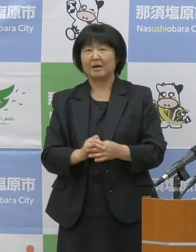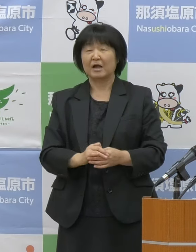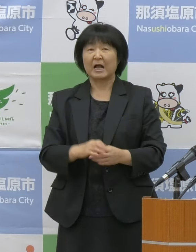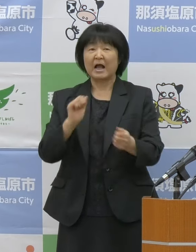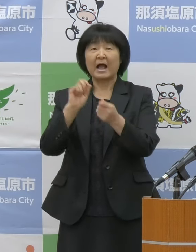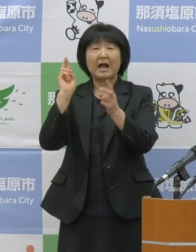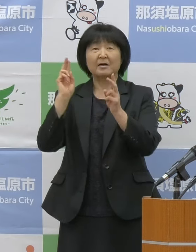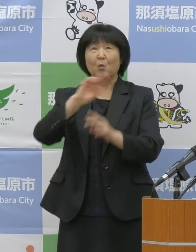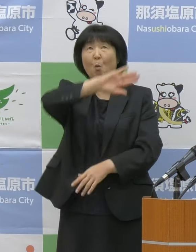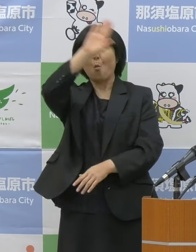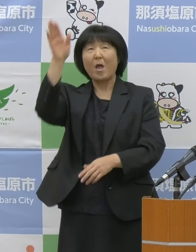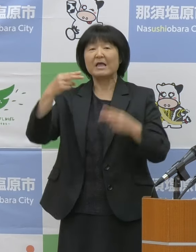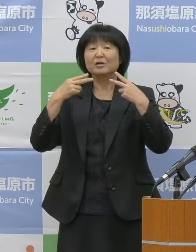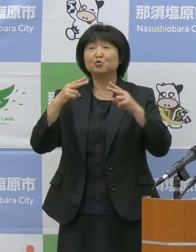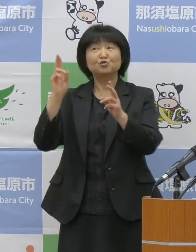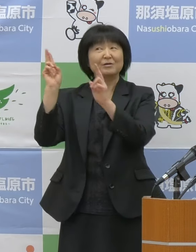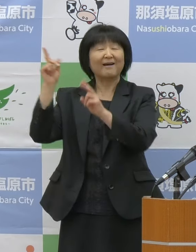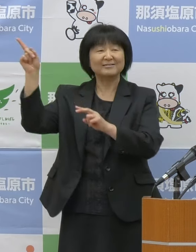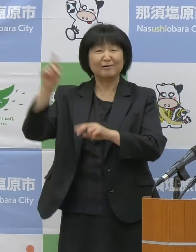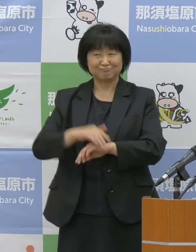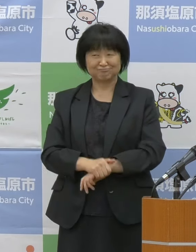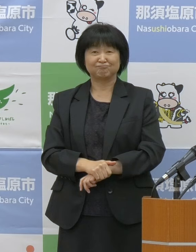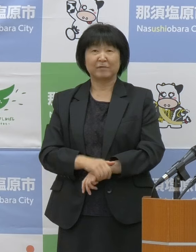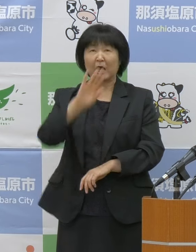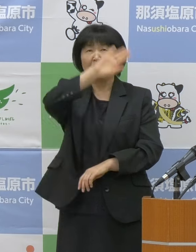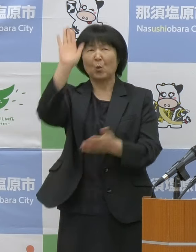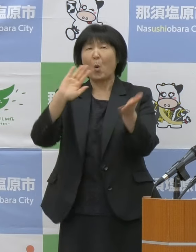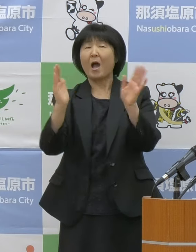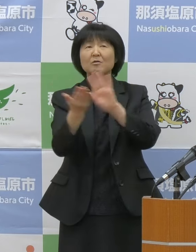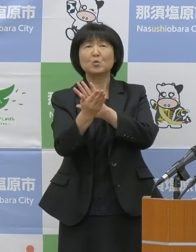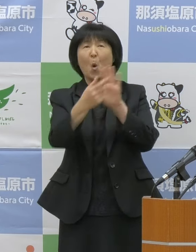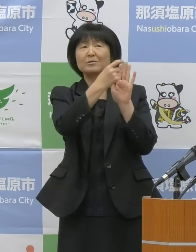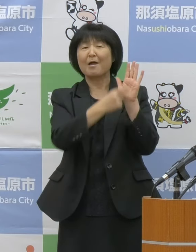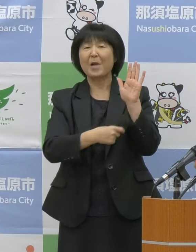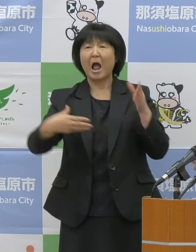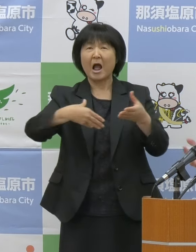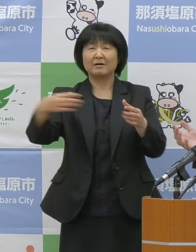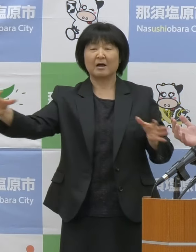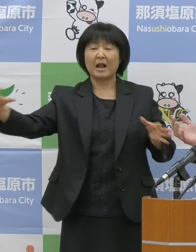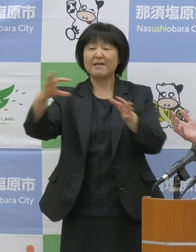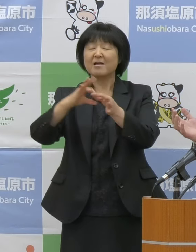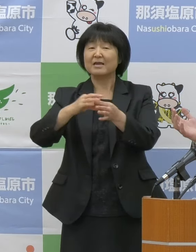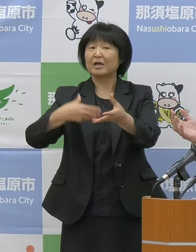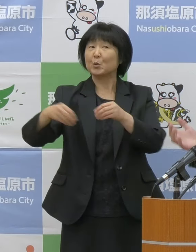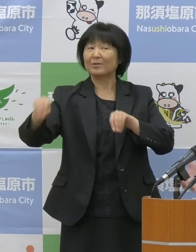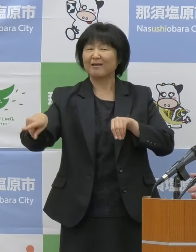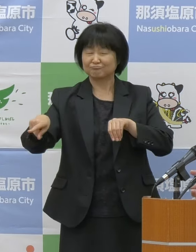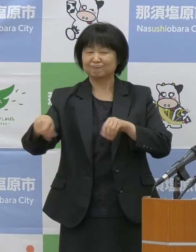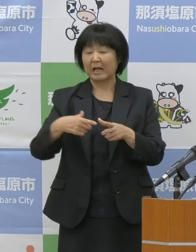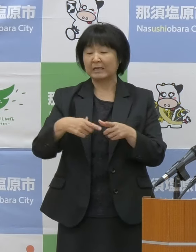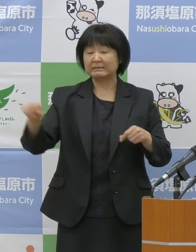ザーニュース、ウェザーニュースさんとは、気候変動をテーマに連携協定、これは全国